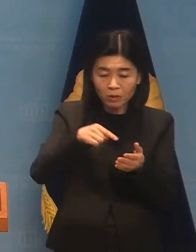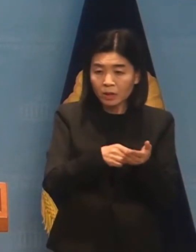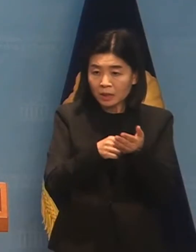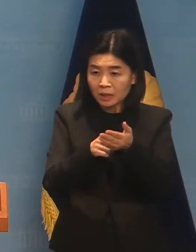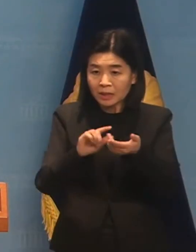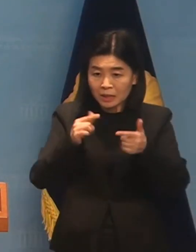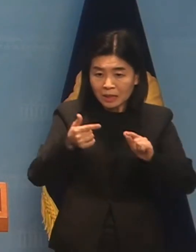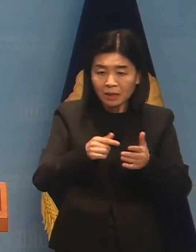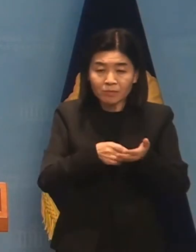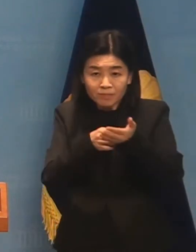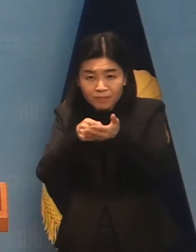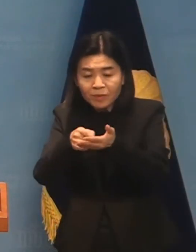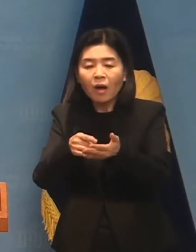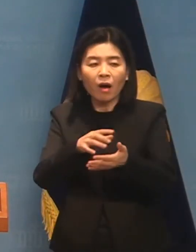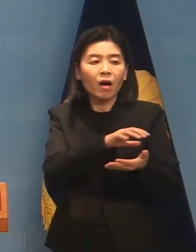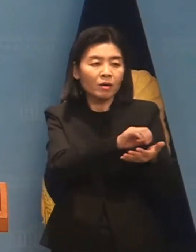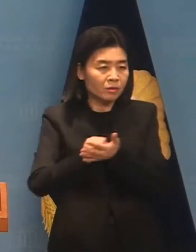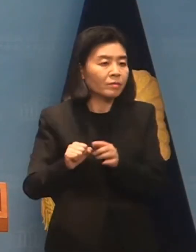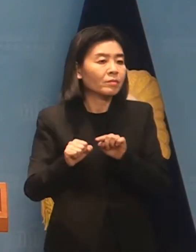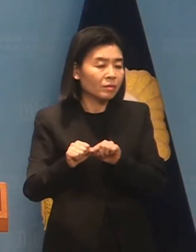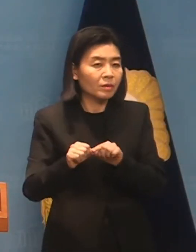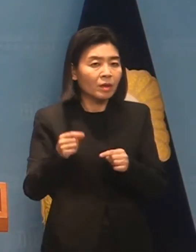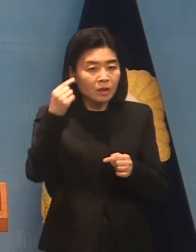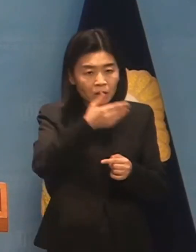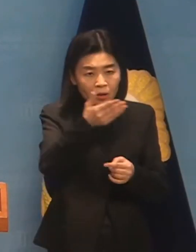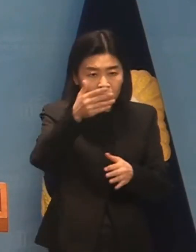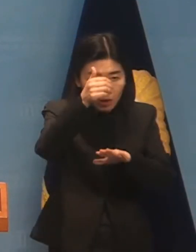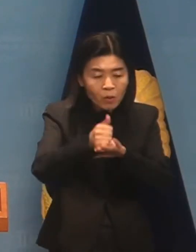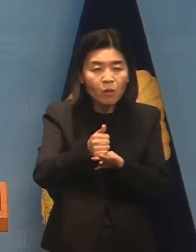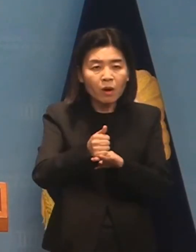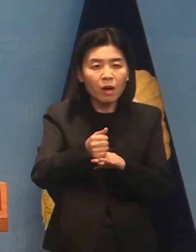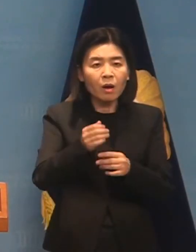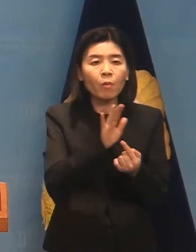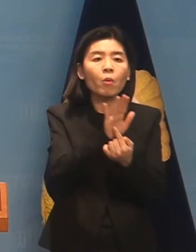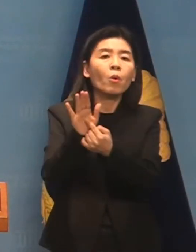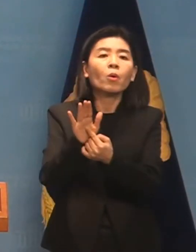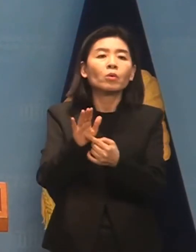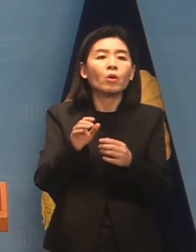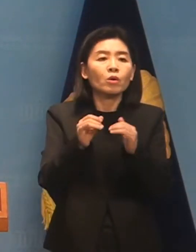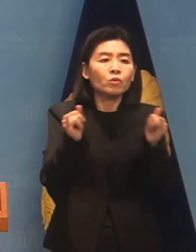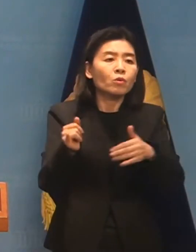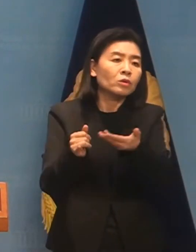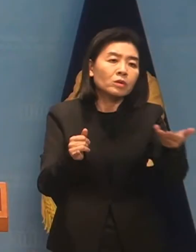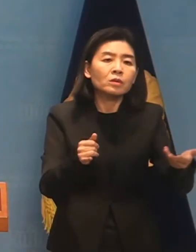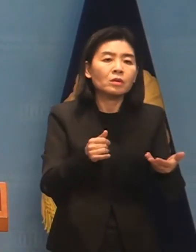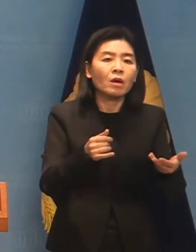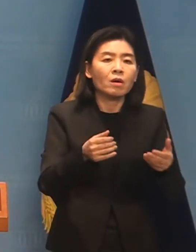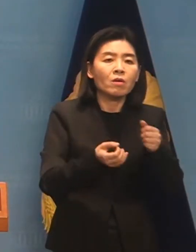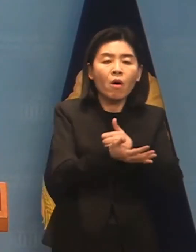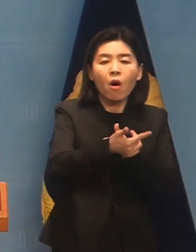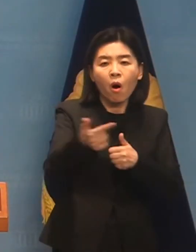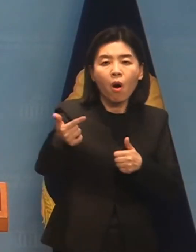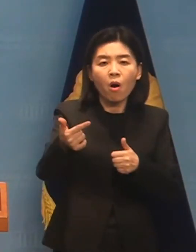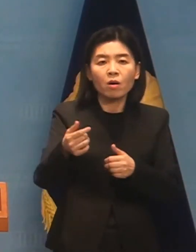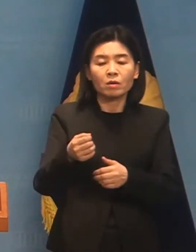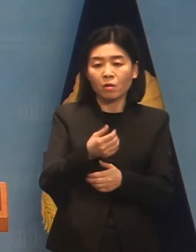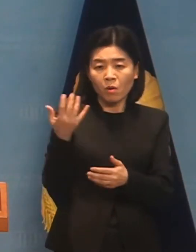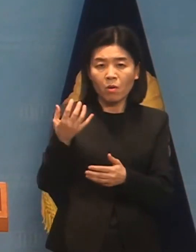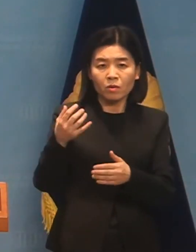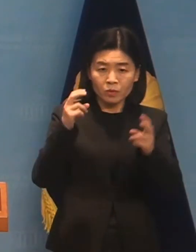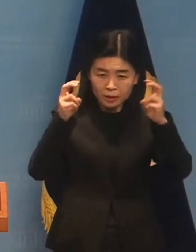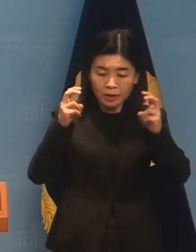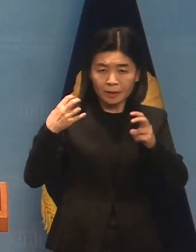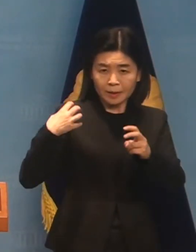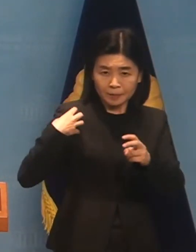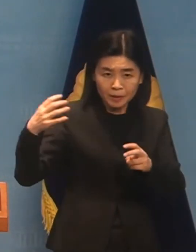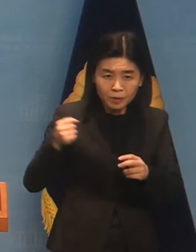수용하였습니다. 여론조사 결과 보도는 유권자에게 큰 영향을 미치는 만큼 언론이 보다 정확하고 책임있는 자세로 보도해 주실